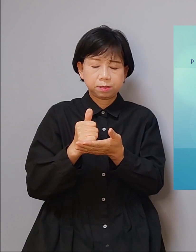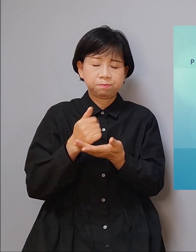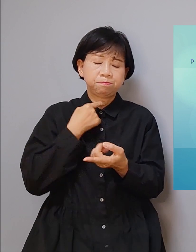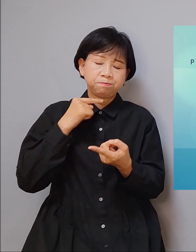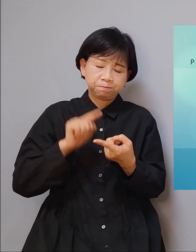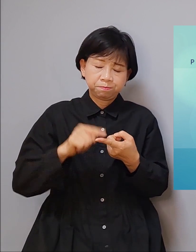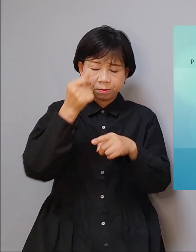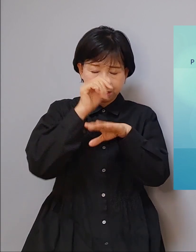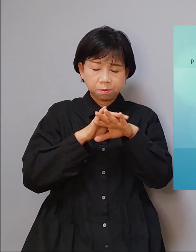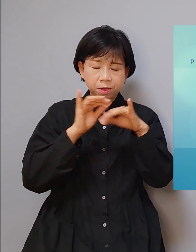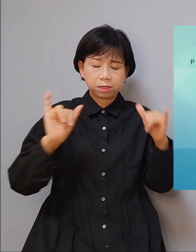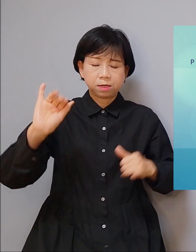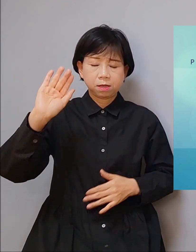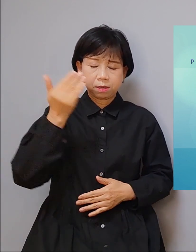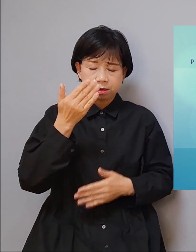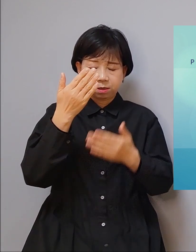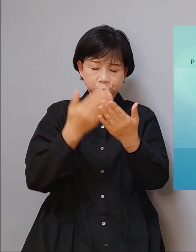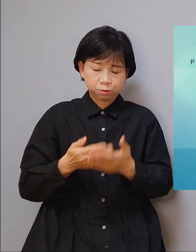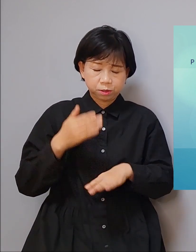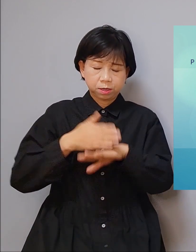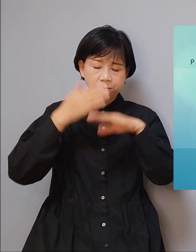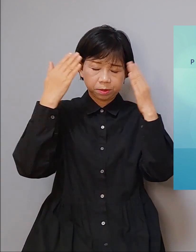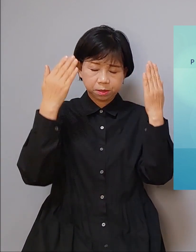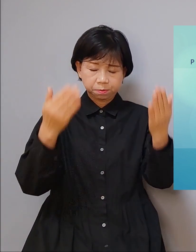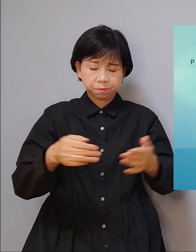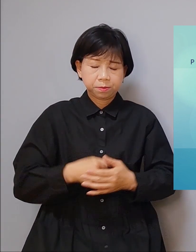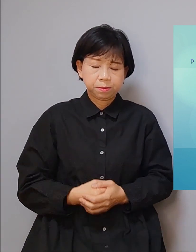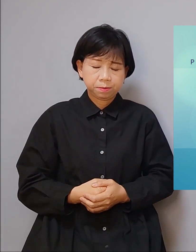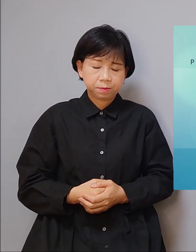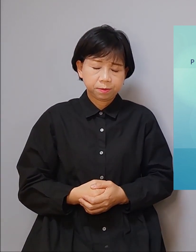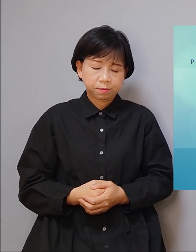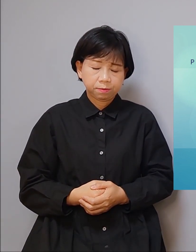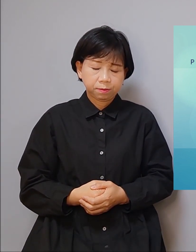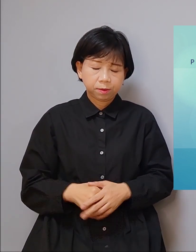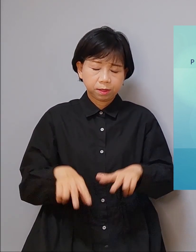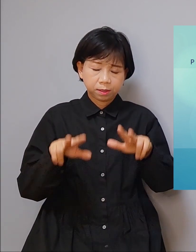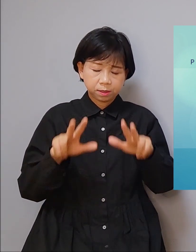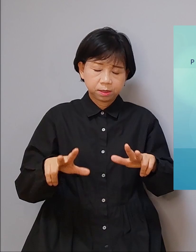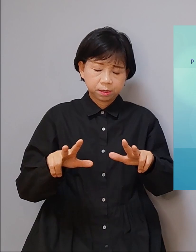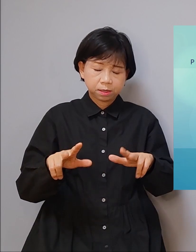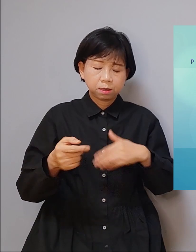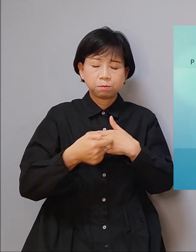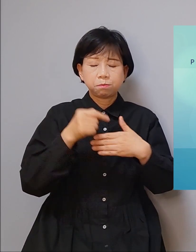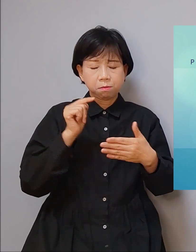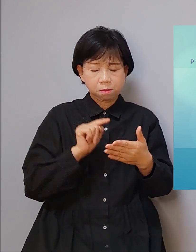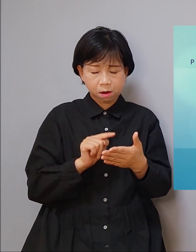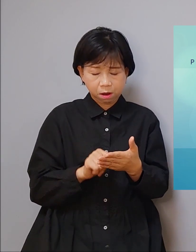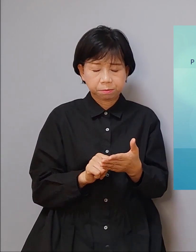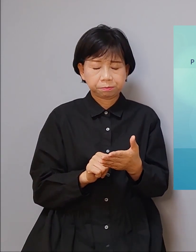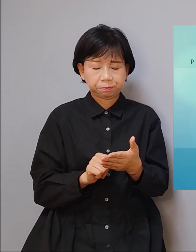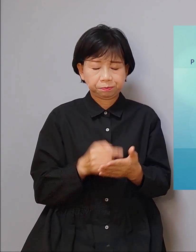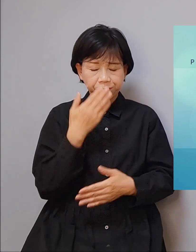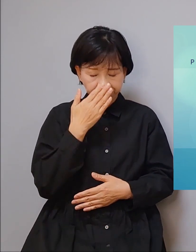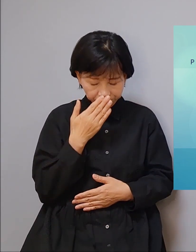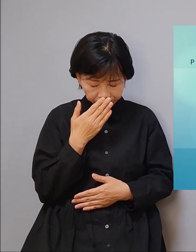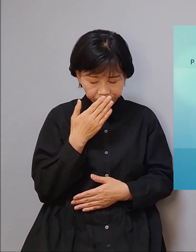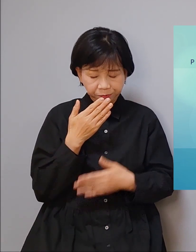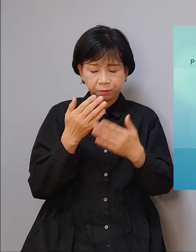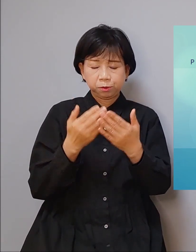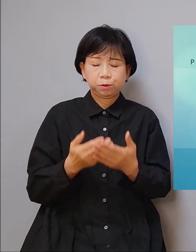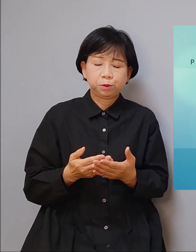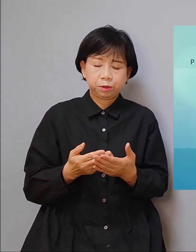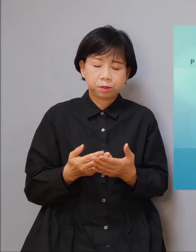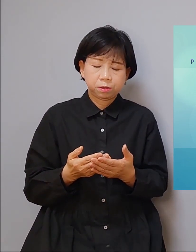사람 예배자가 될 수 있게 하시니 감사합니다. 이 시간 상한 심령 깨어진 심령이 되게